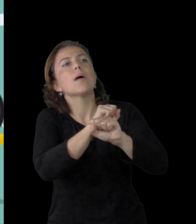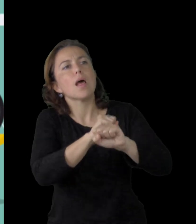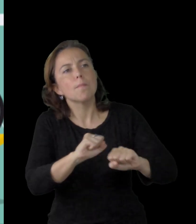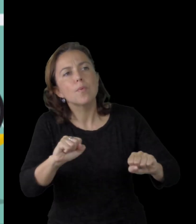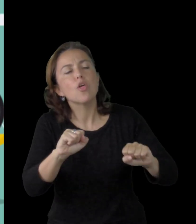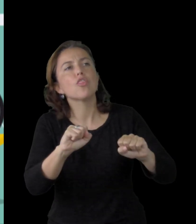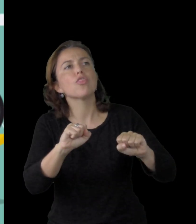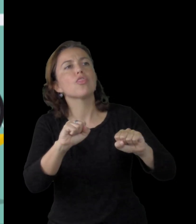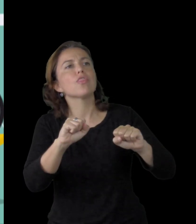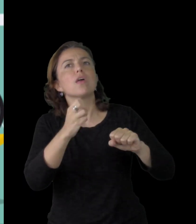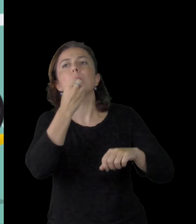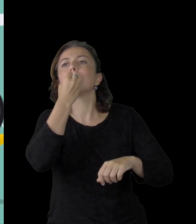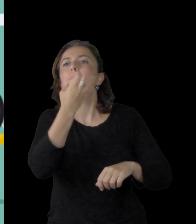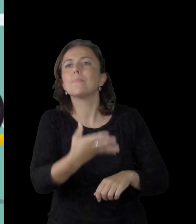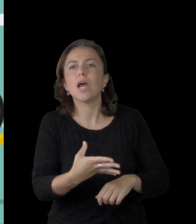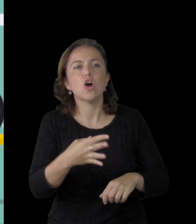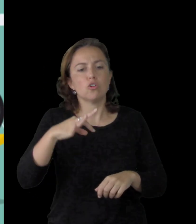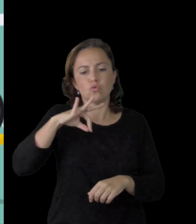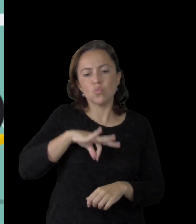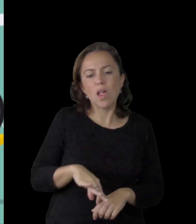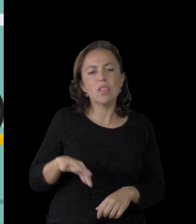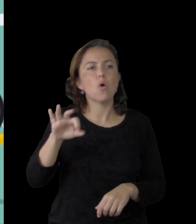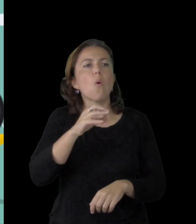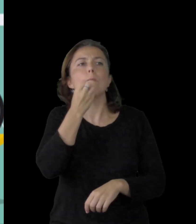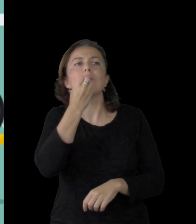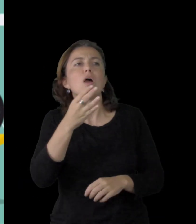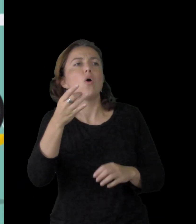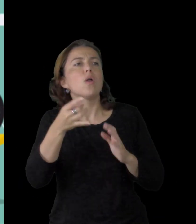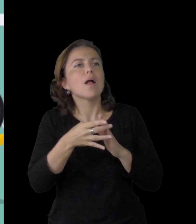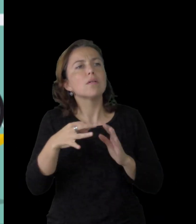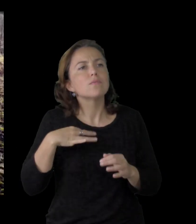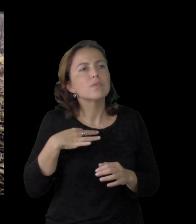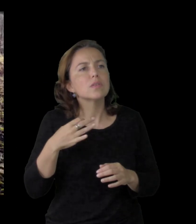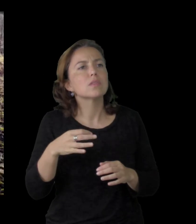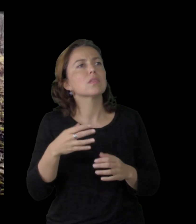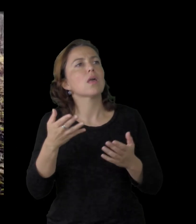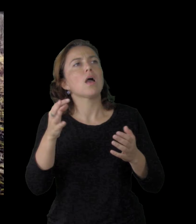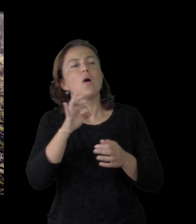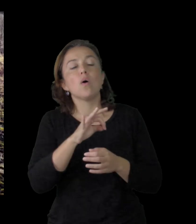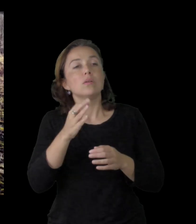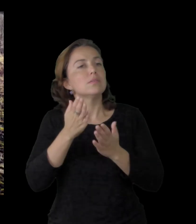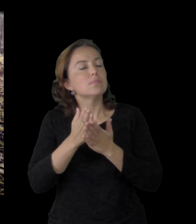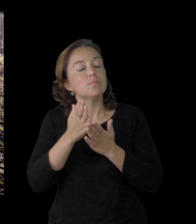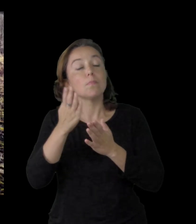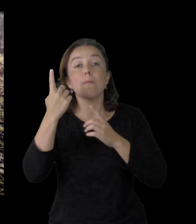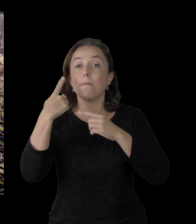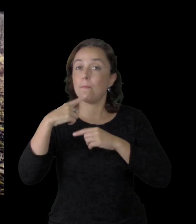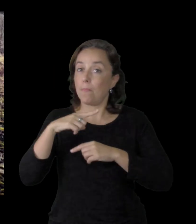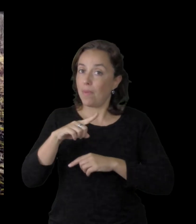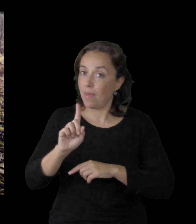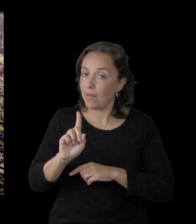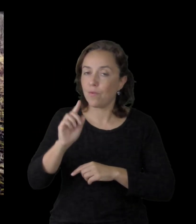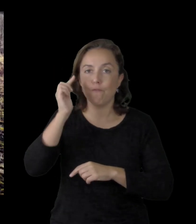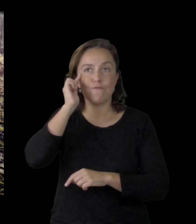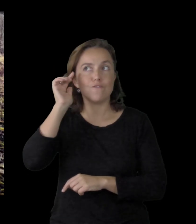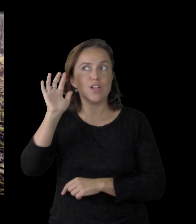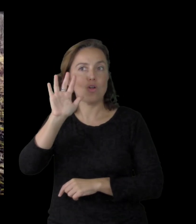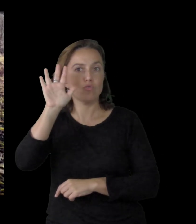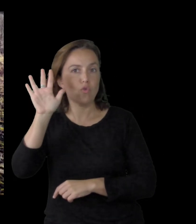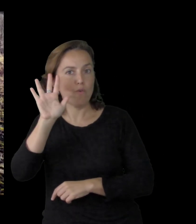o alcanzar un mejor salario de lo que tenemos ahora. Pero desde la filosofía siempre